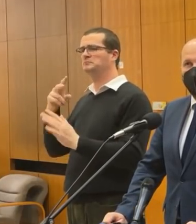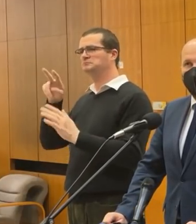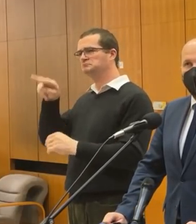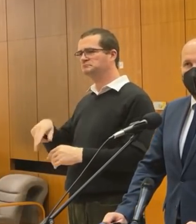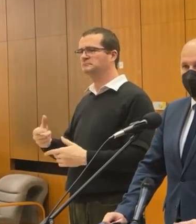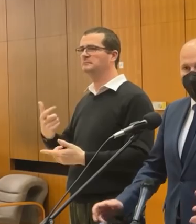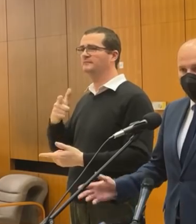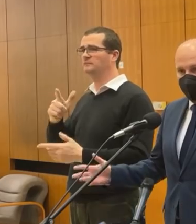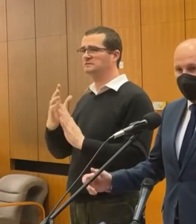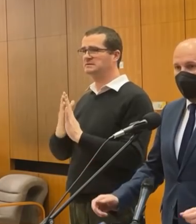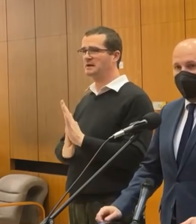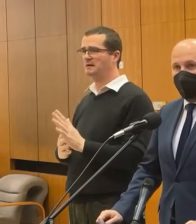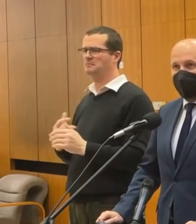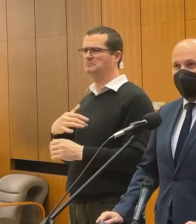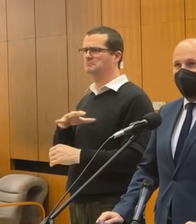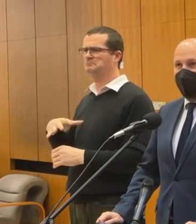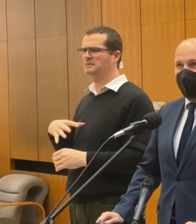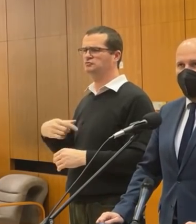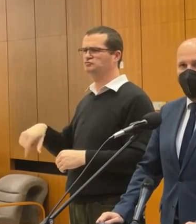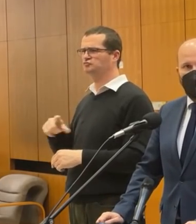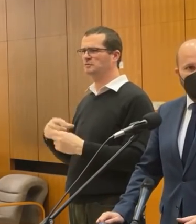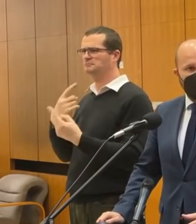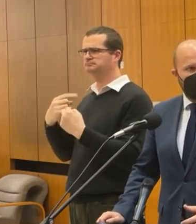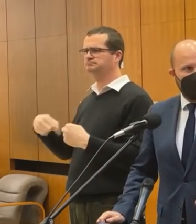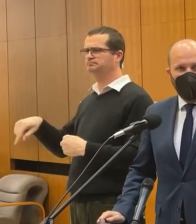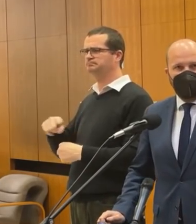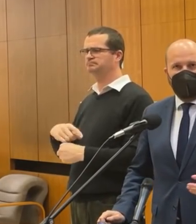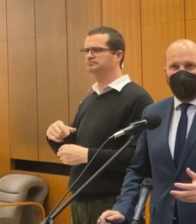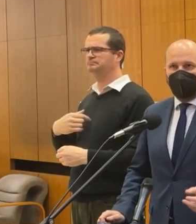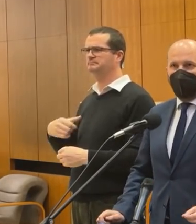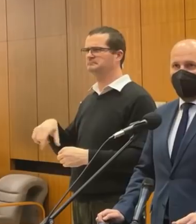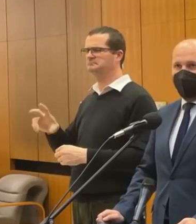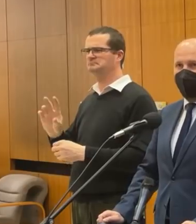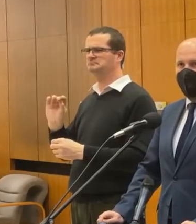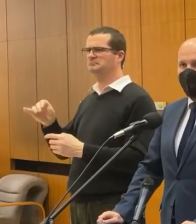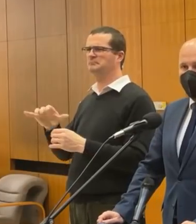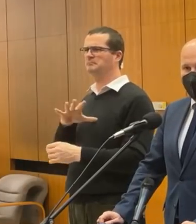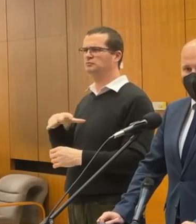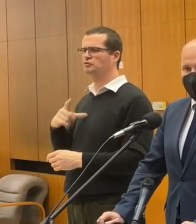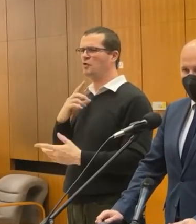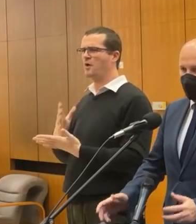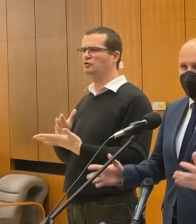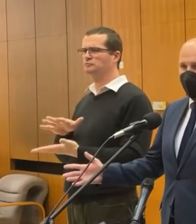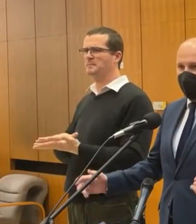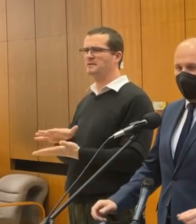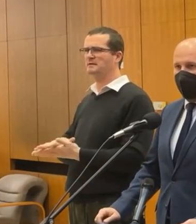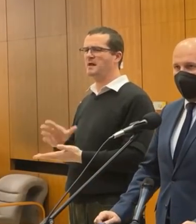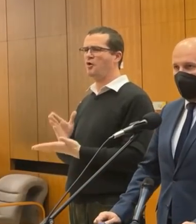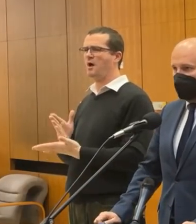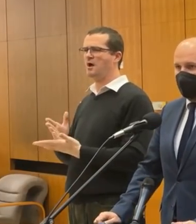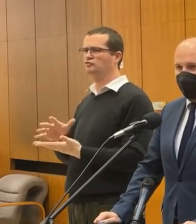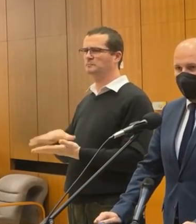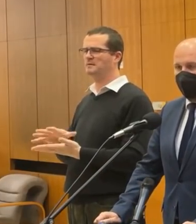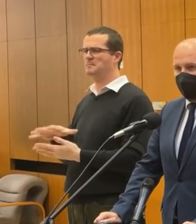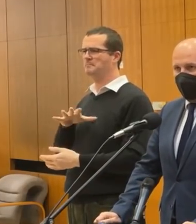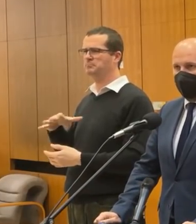vašej stránke? Štandardne na medzirezortnom pripomienkovom konaní, myslím, že to je Slovlex, alebo kde sa to nachádza. Ja každý materiál. Takže tak ako každý iný